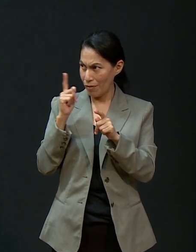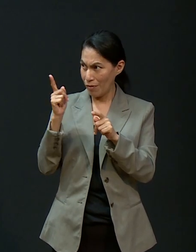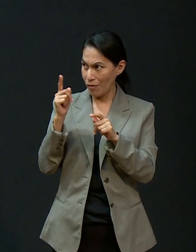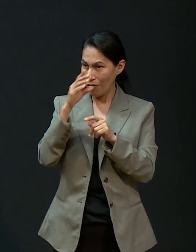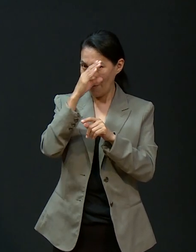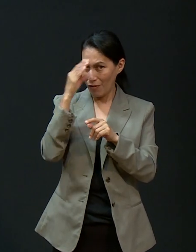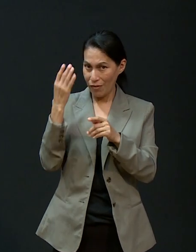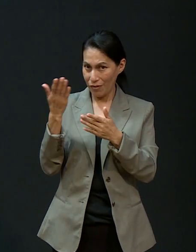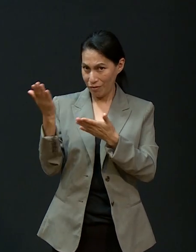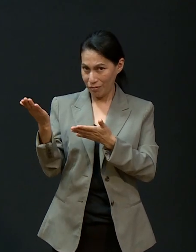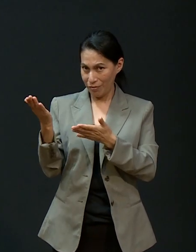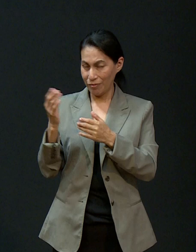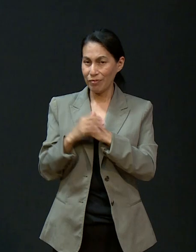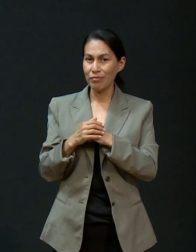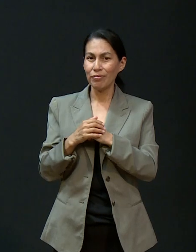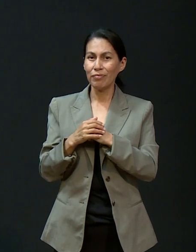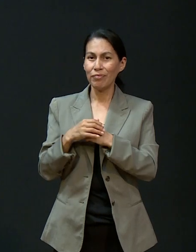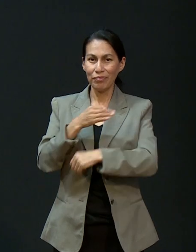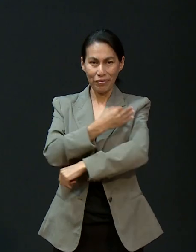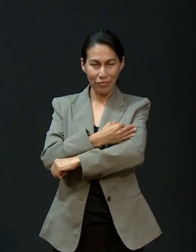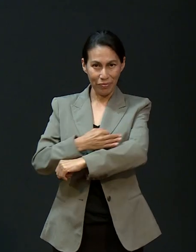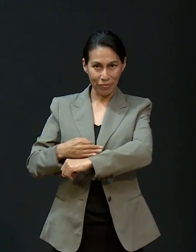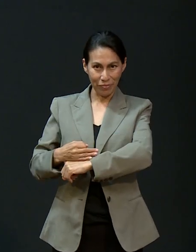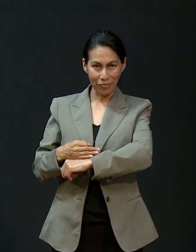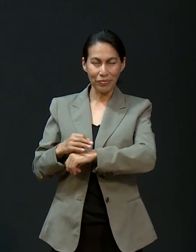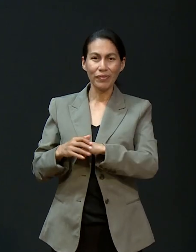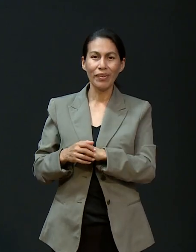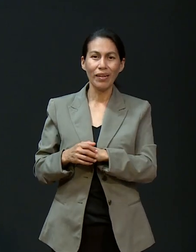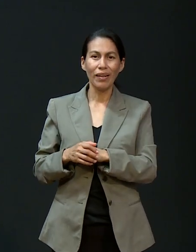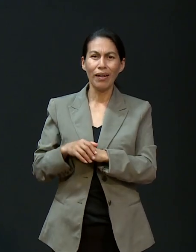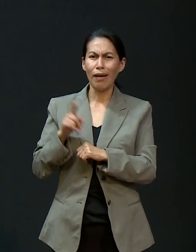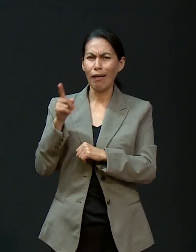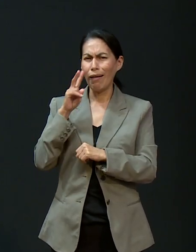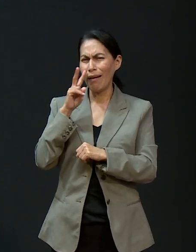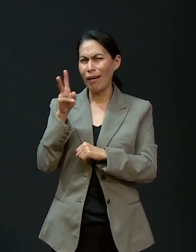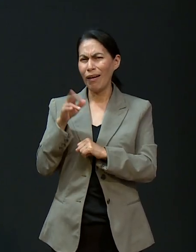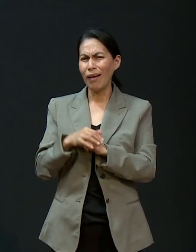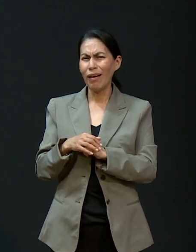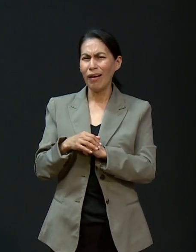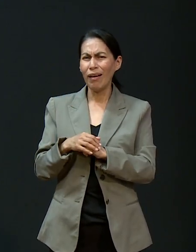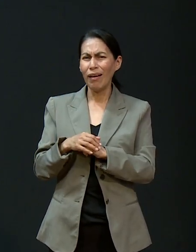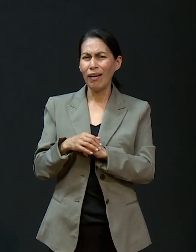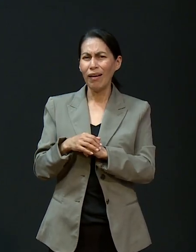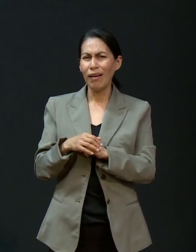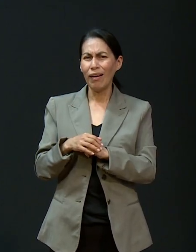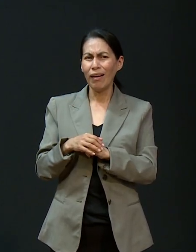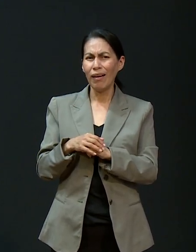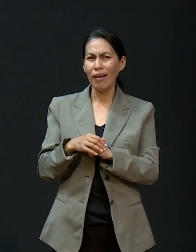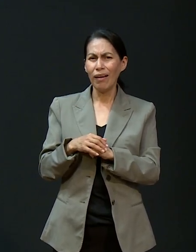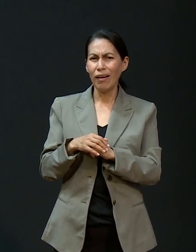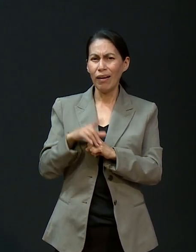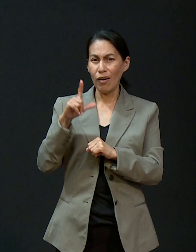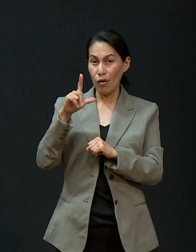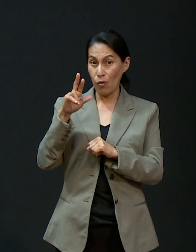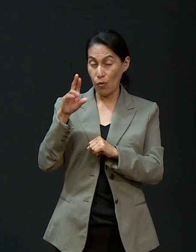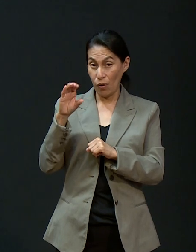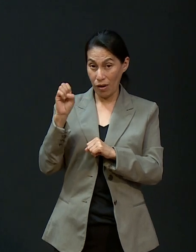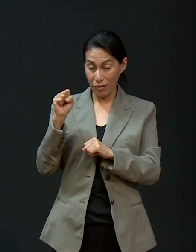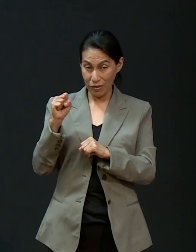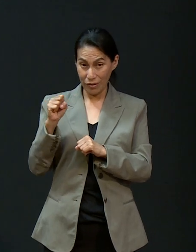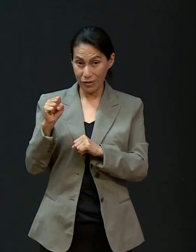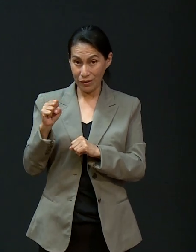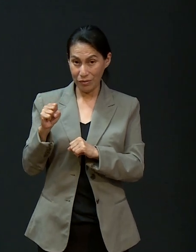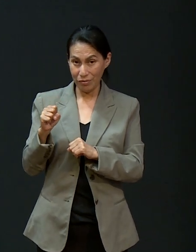si a lo mejor nos pueden pasar la foto otra vez de tu familia y podamos ver dónde está